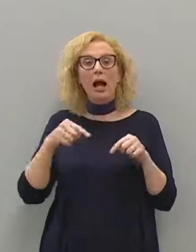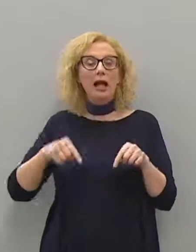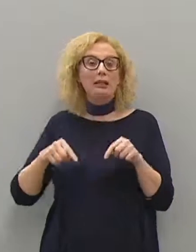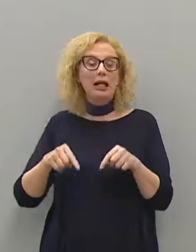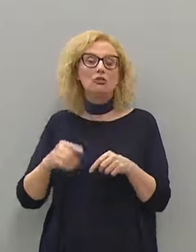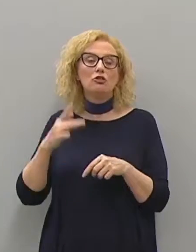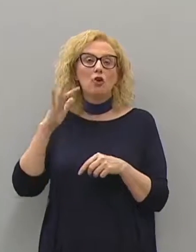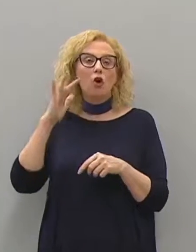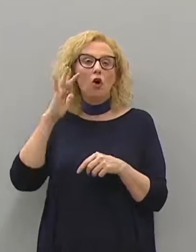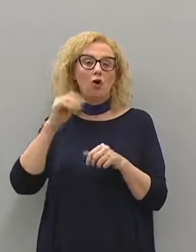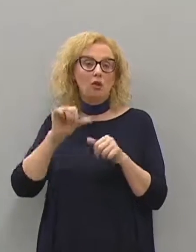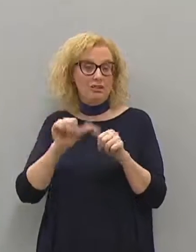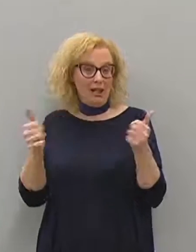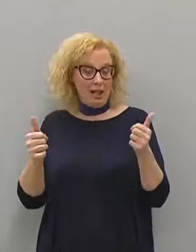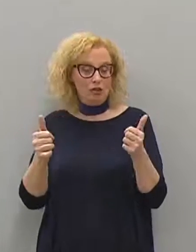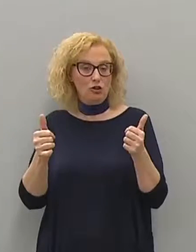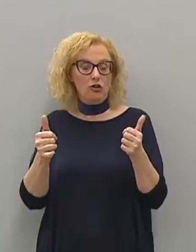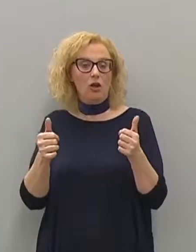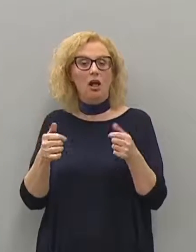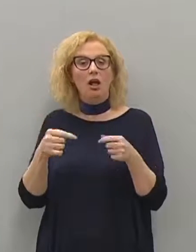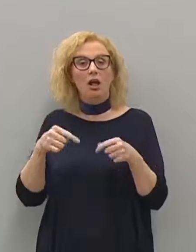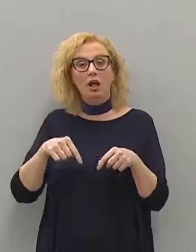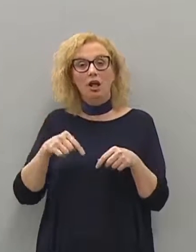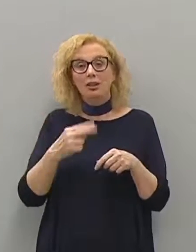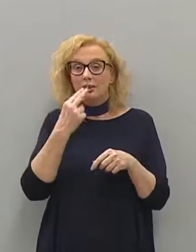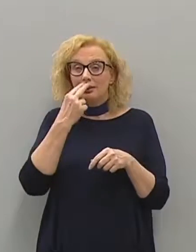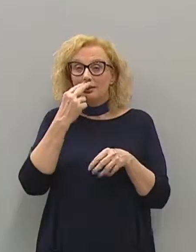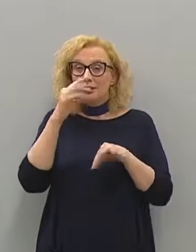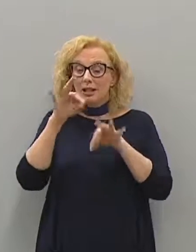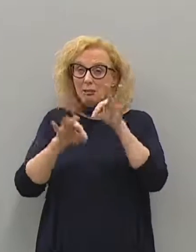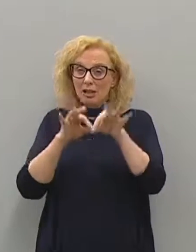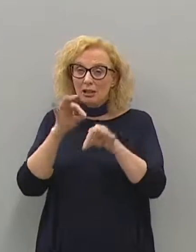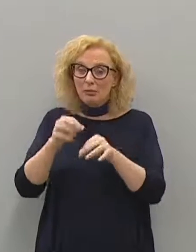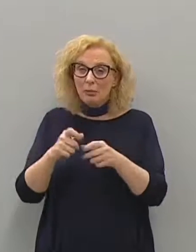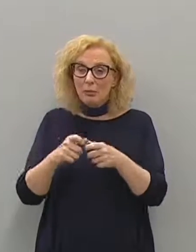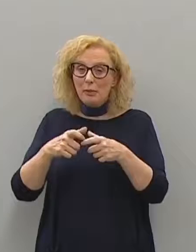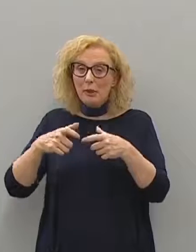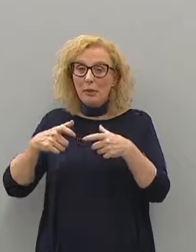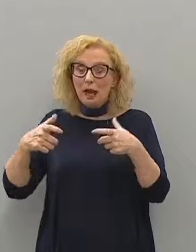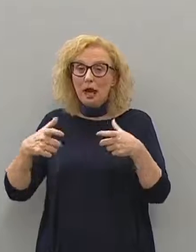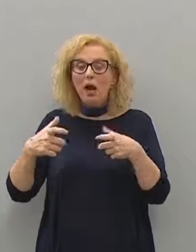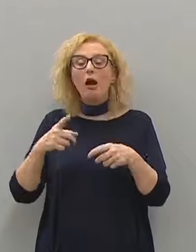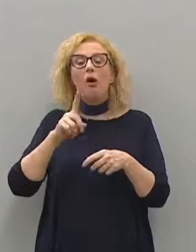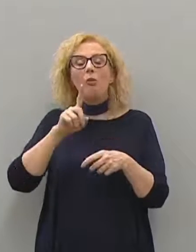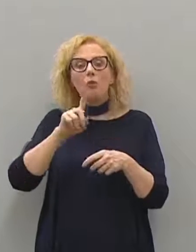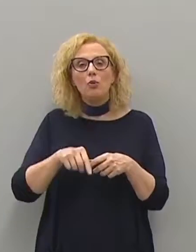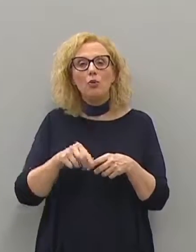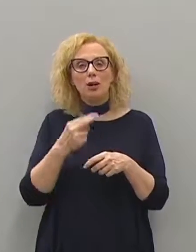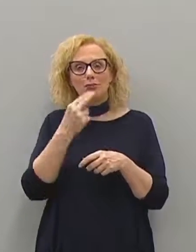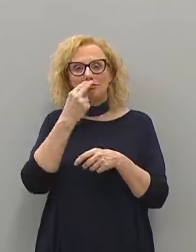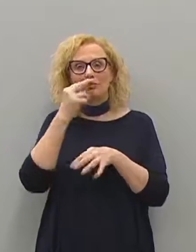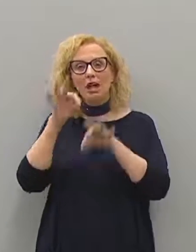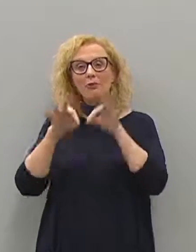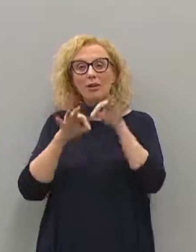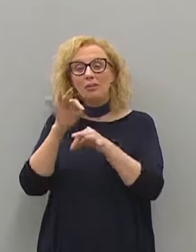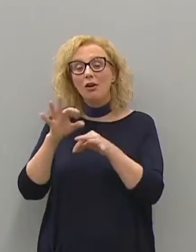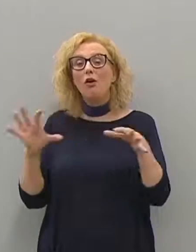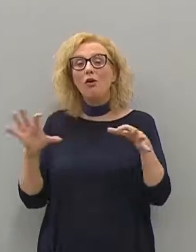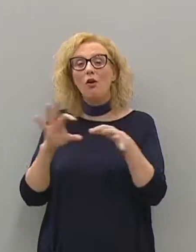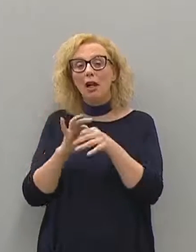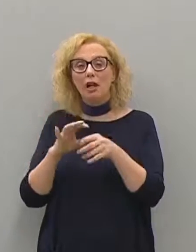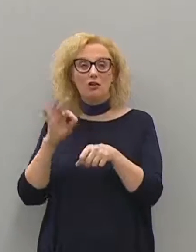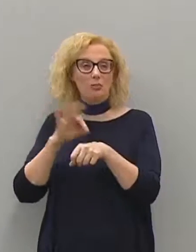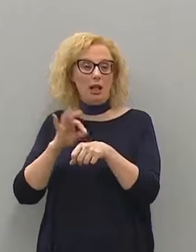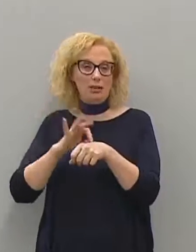che oltre alle terapie intensive che crescono per i codici possono essere altri tipi di